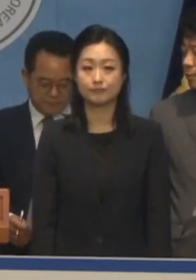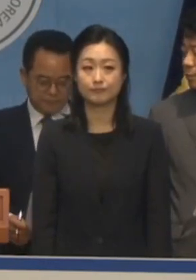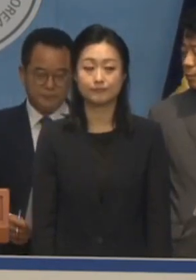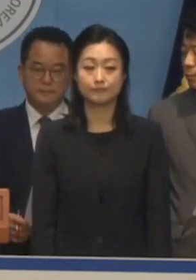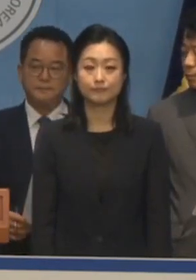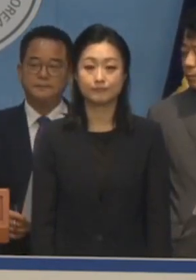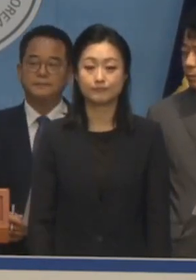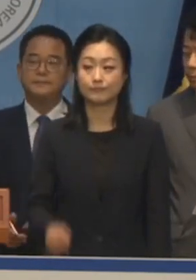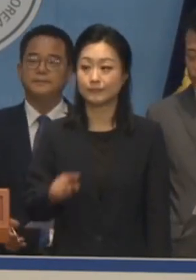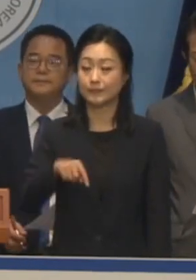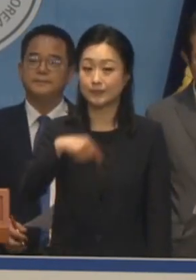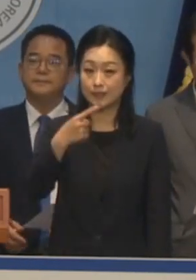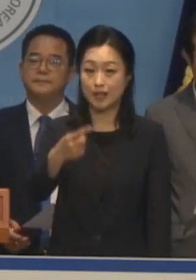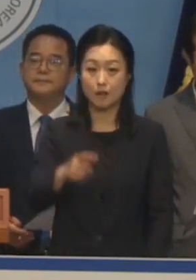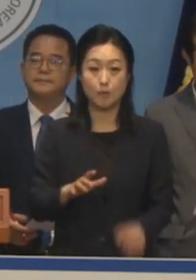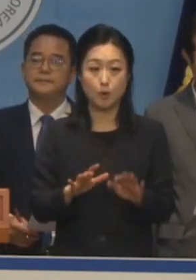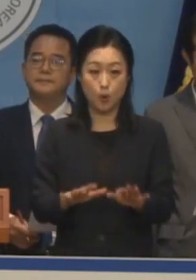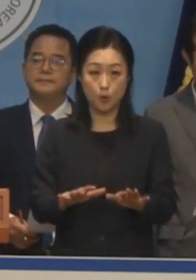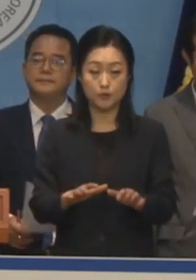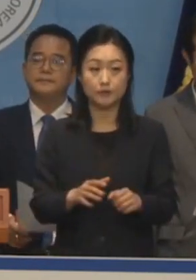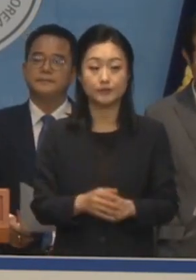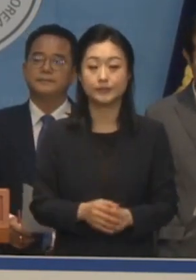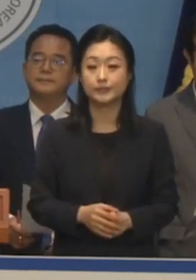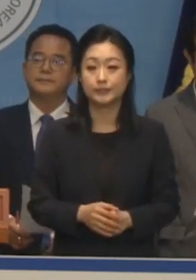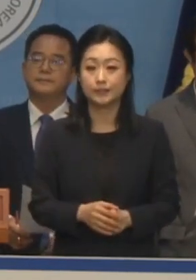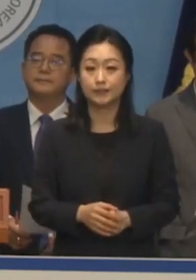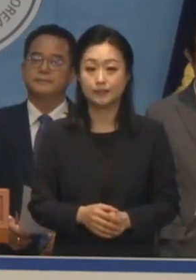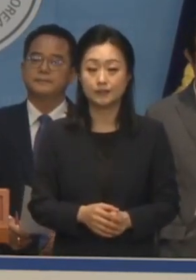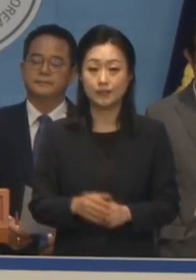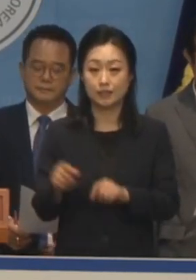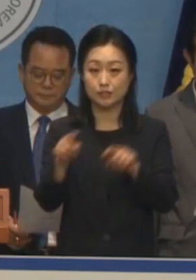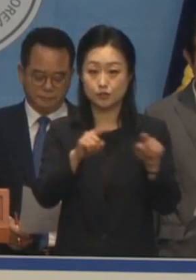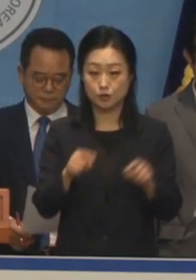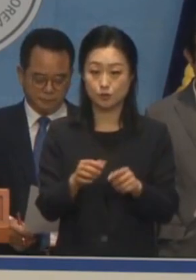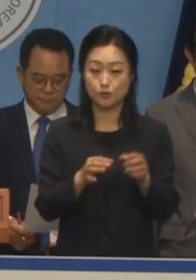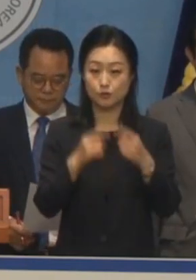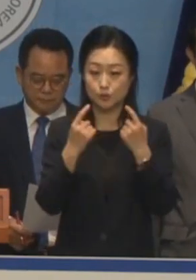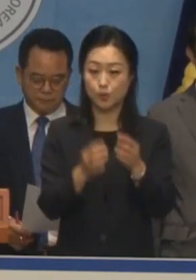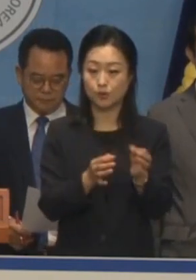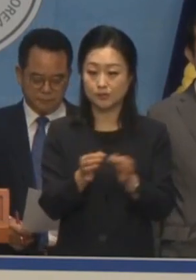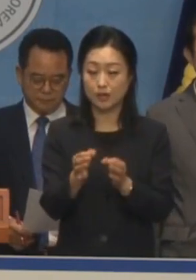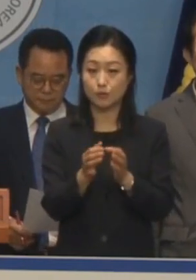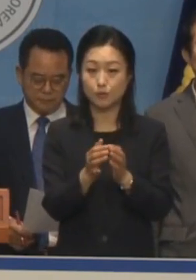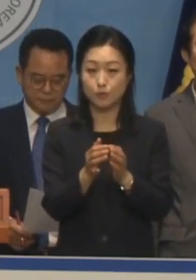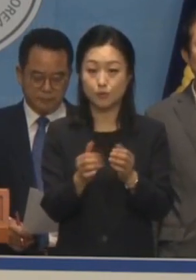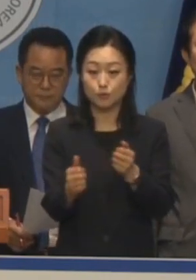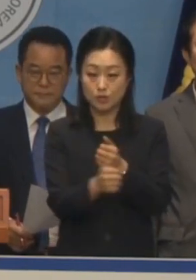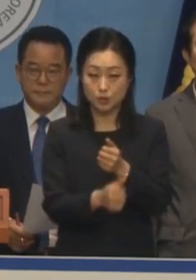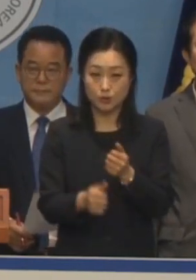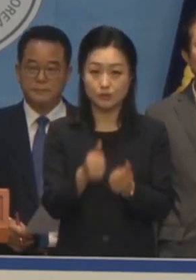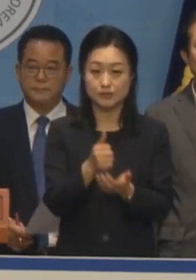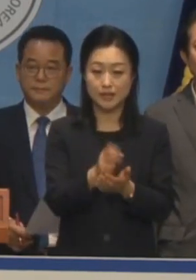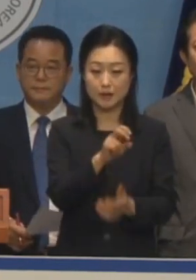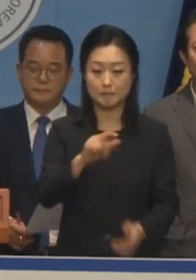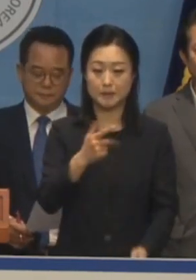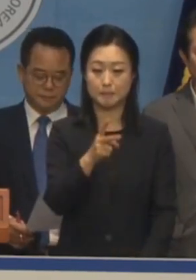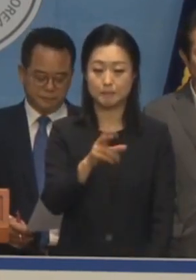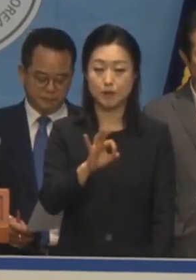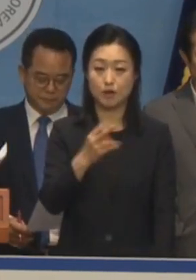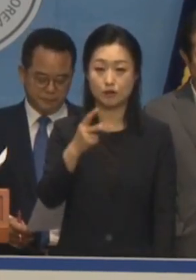네, 다음은 오늘 공동주최자이신 전국소상공인위원회 민병덕 위원장님께서